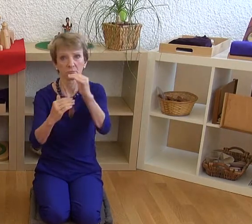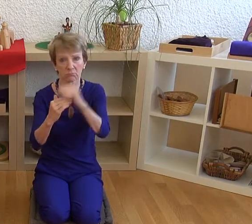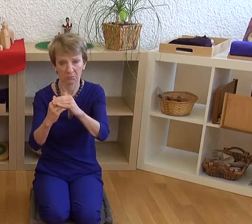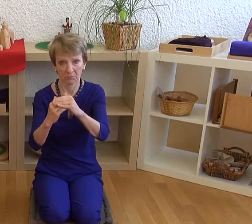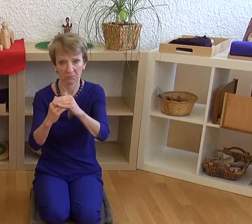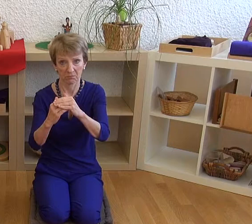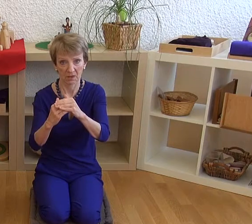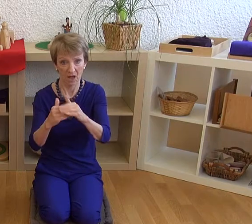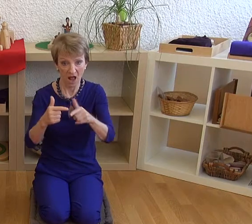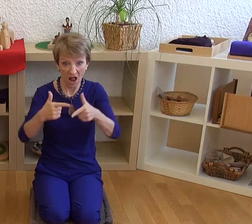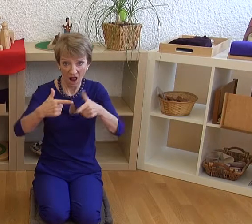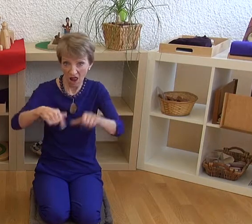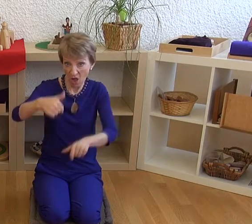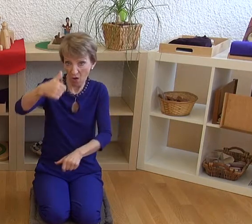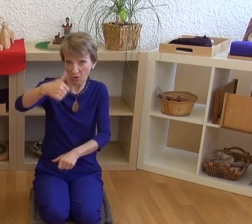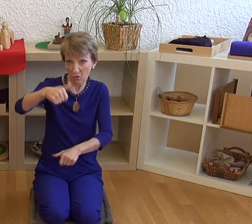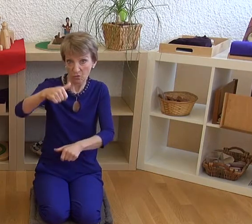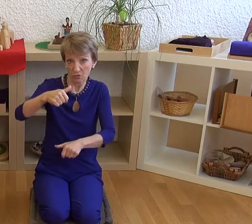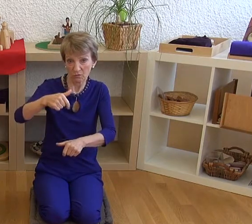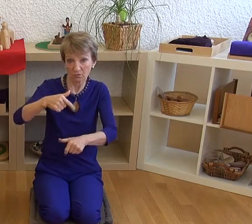Ils parlaient la même langue.